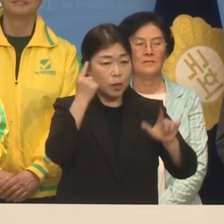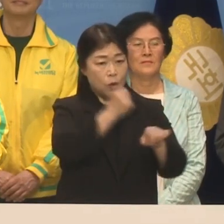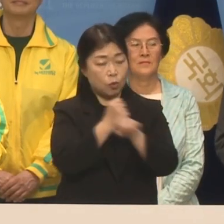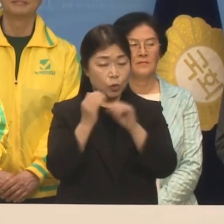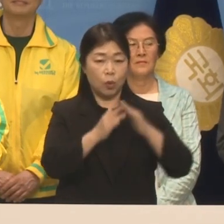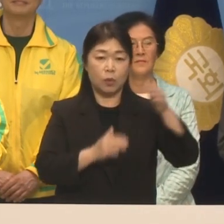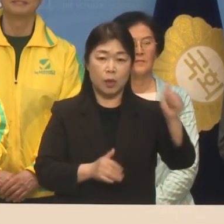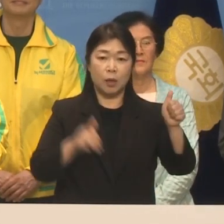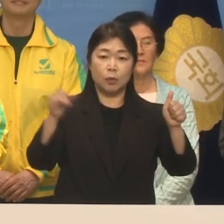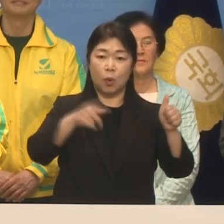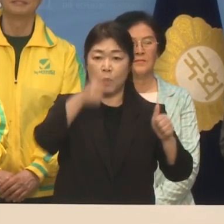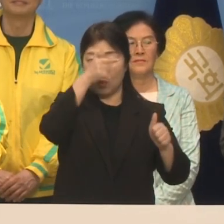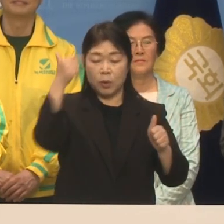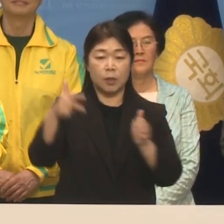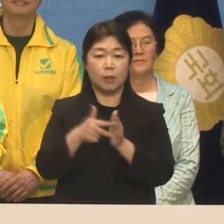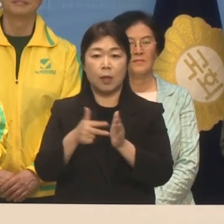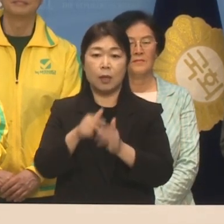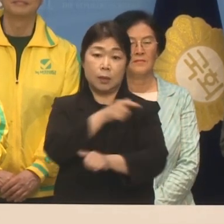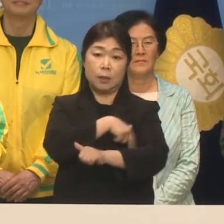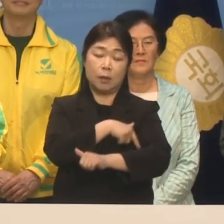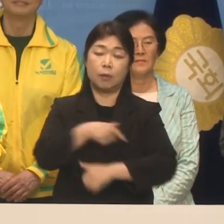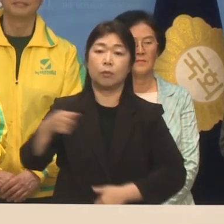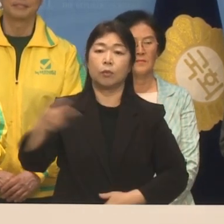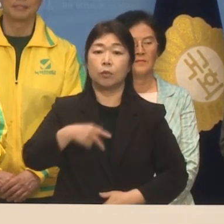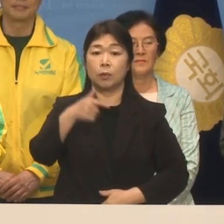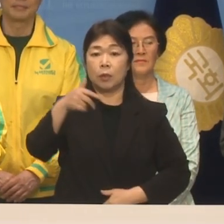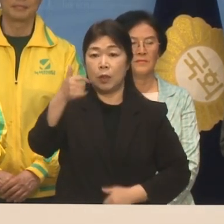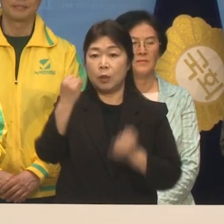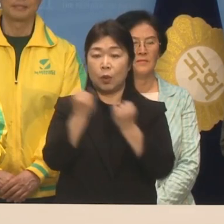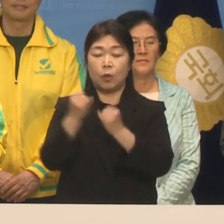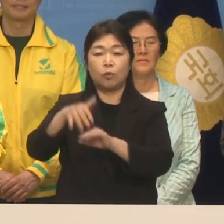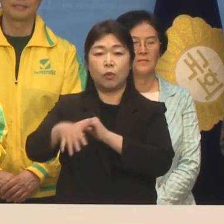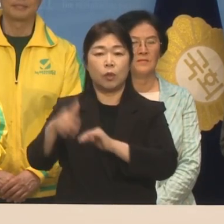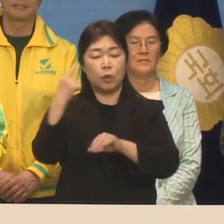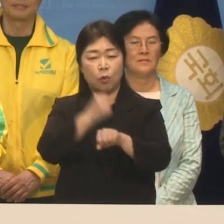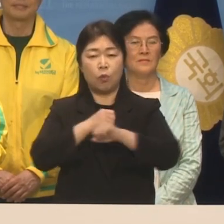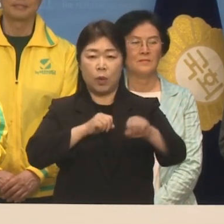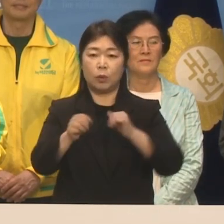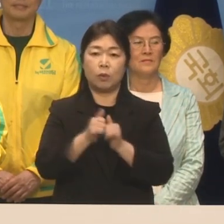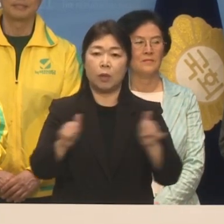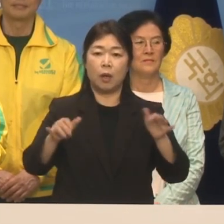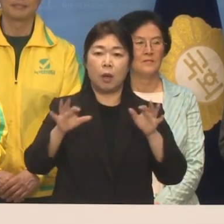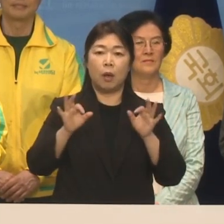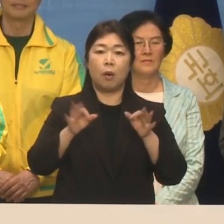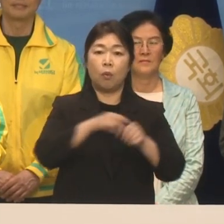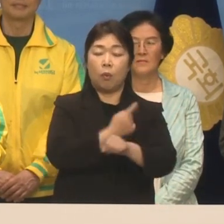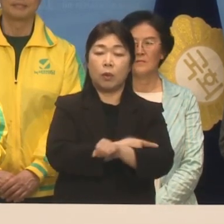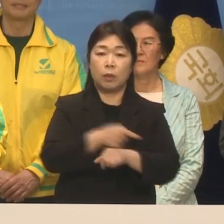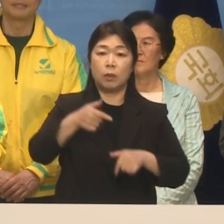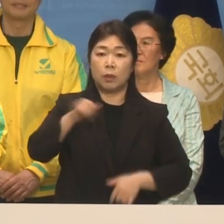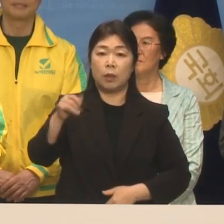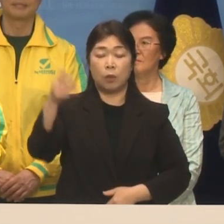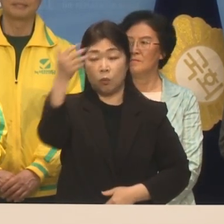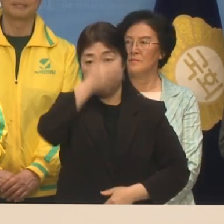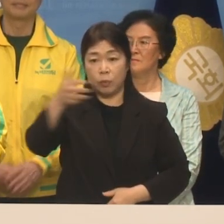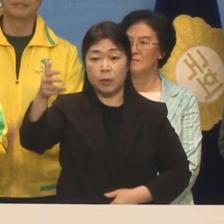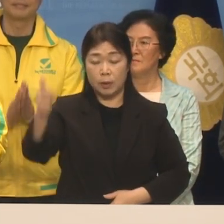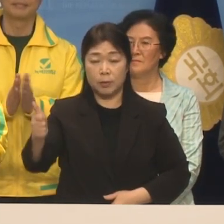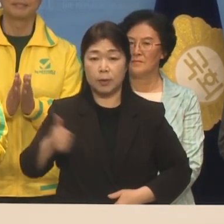여성현실연구소장이자 노회찬재단 이사이시고 여성주의 연구 활동가이신 권김현영 후원회장님